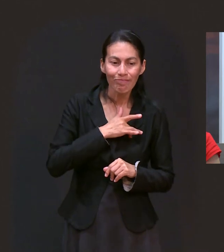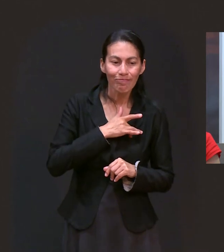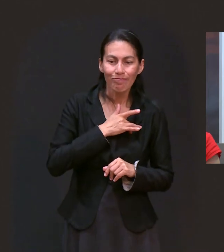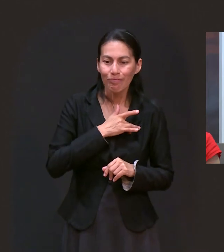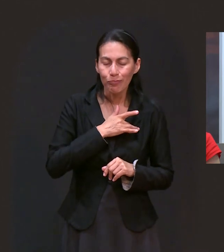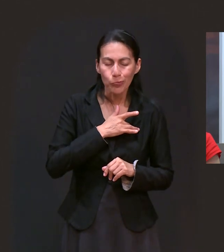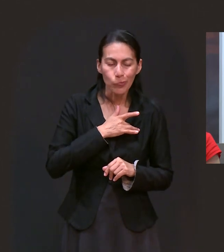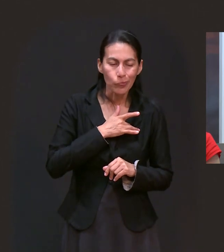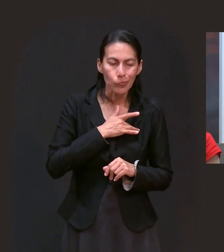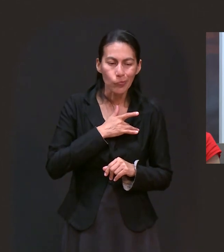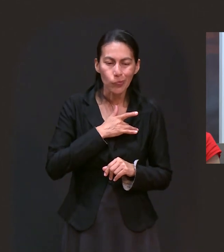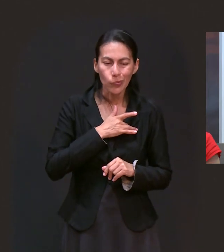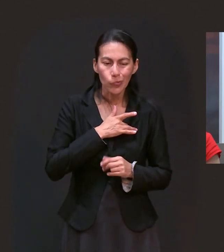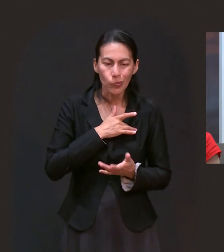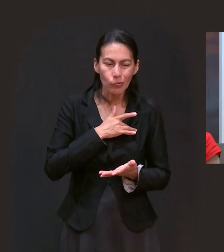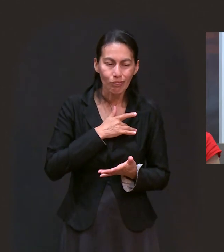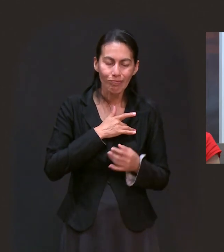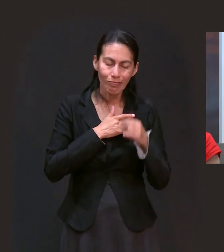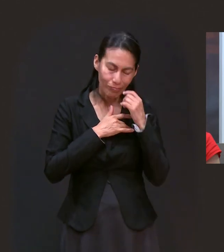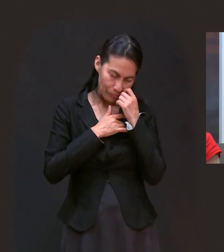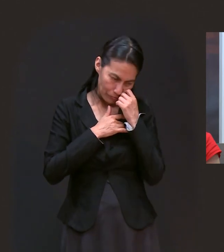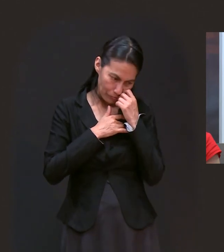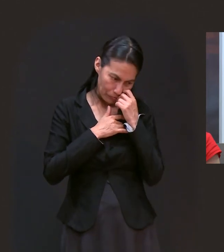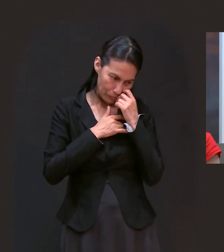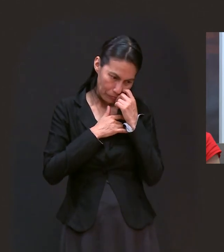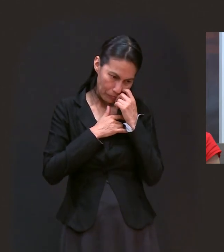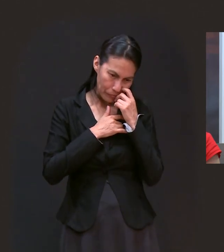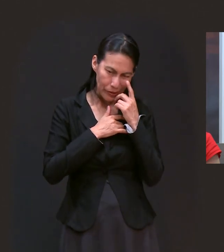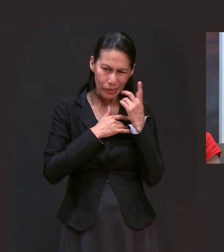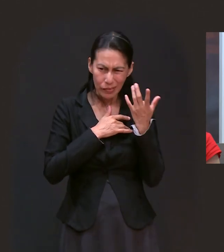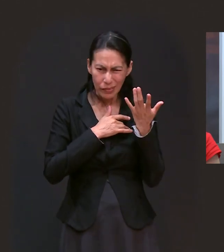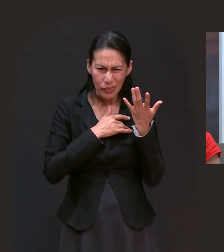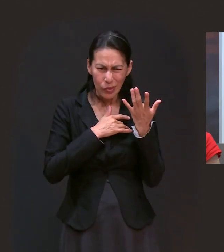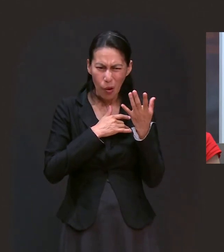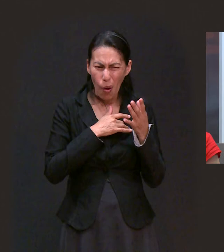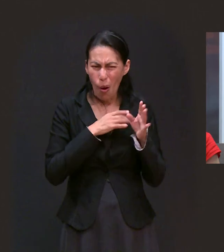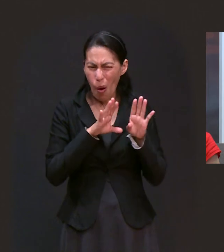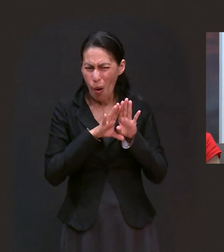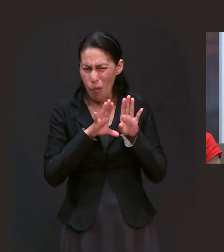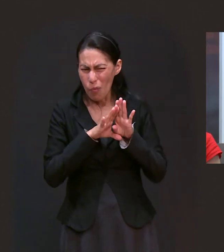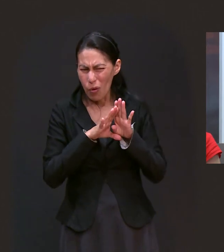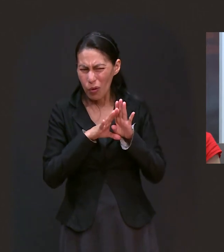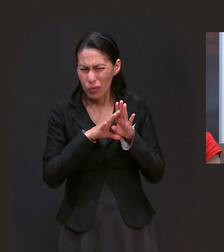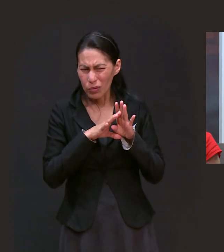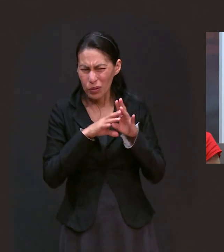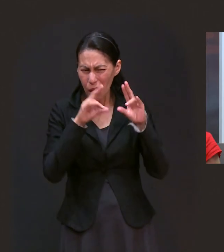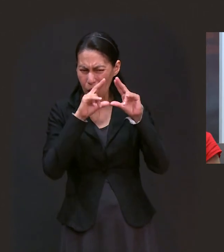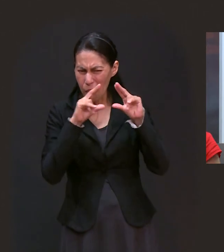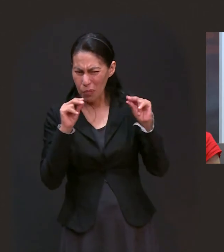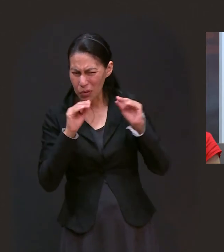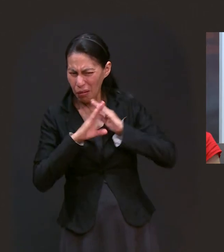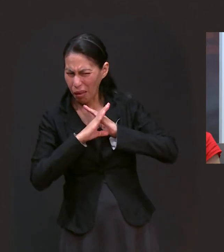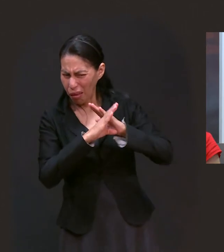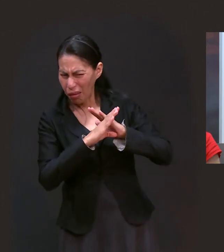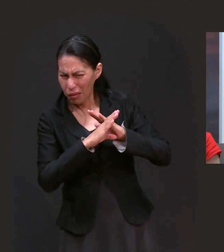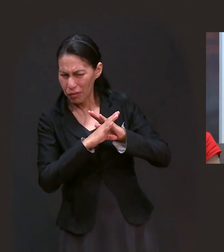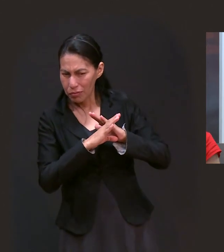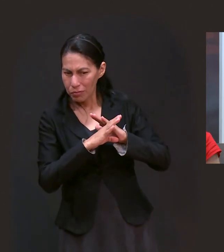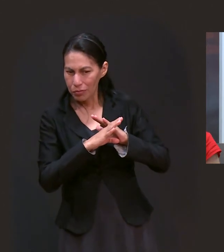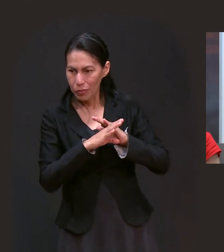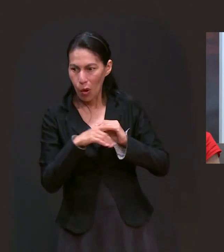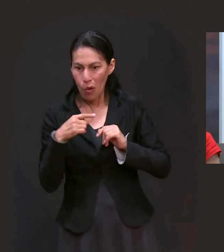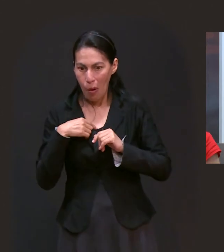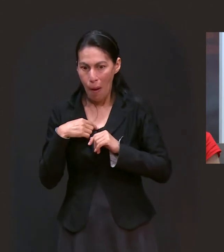sentí como que como se dice como que rechazaba hasta el japonés porque en mi